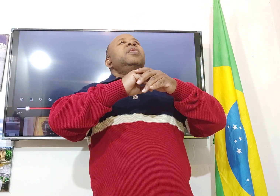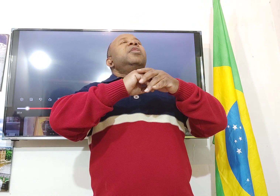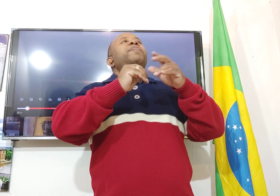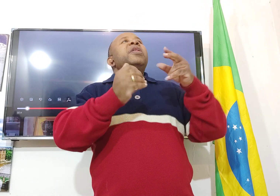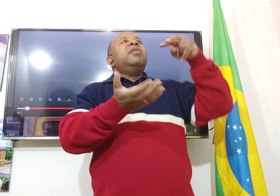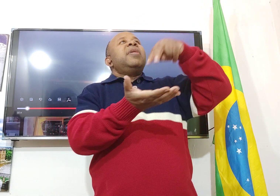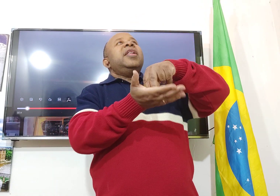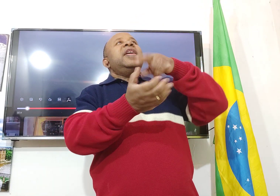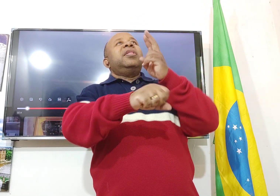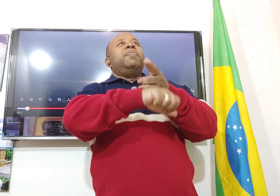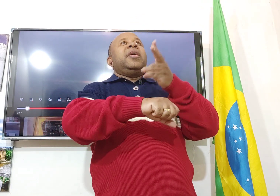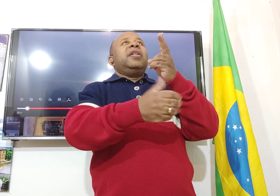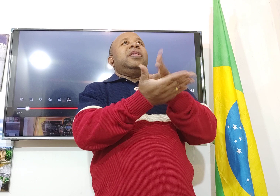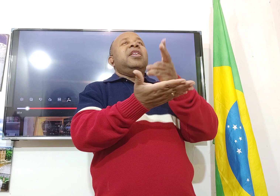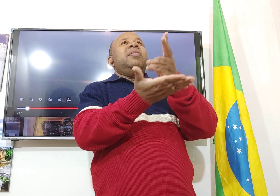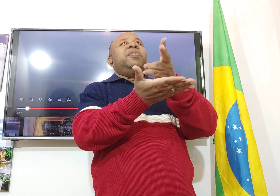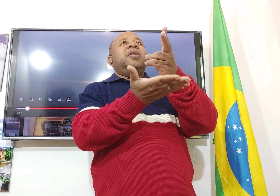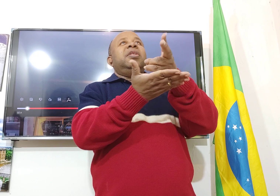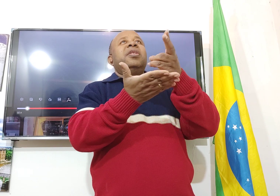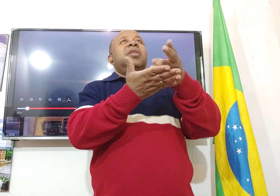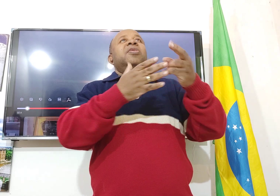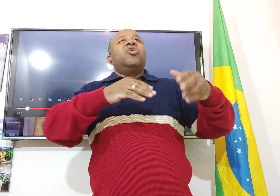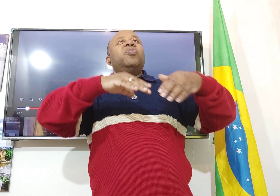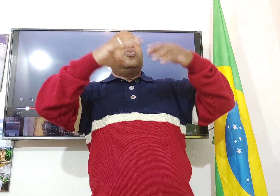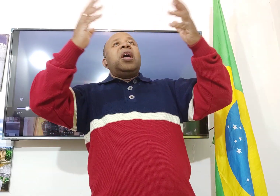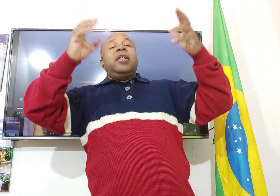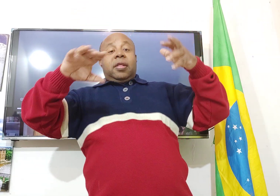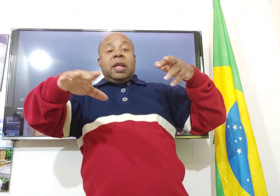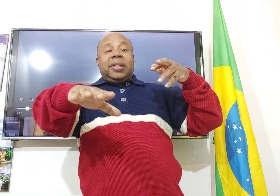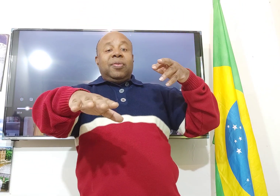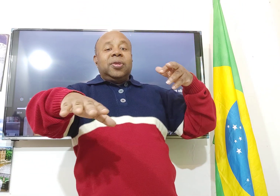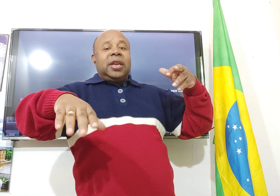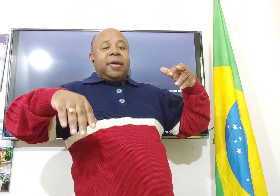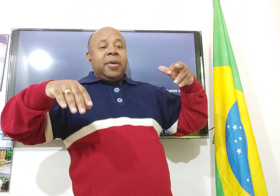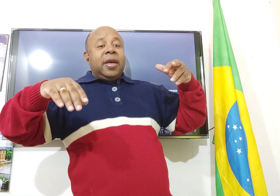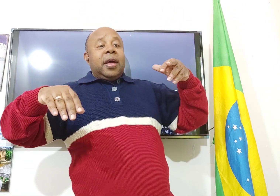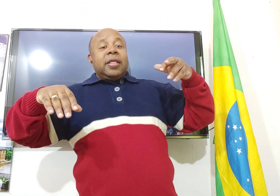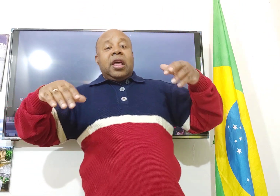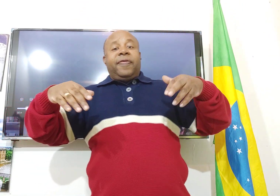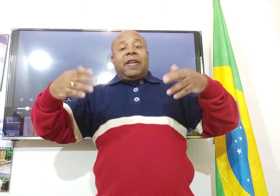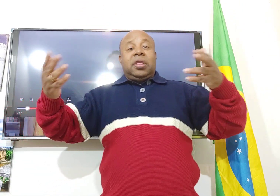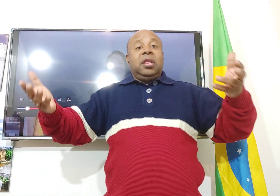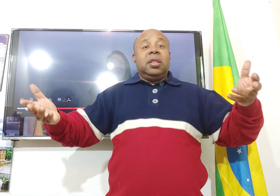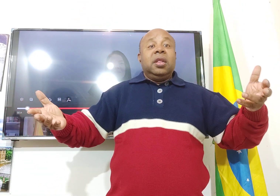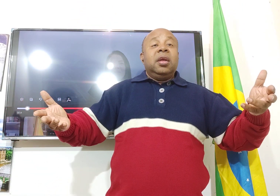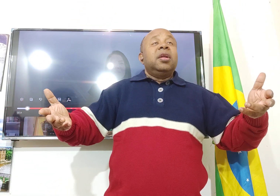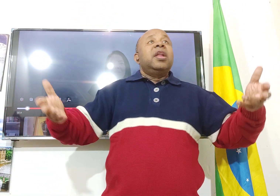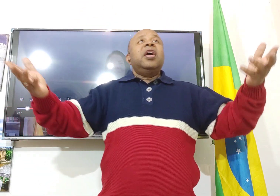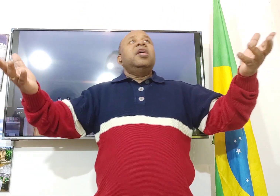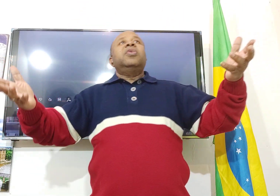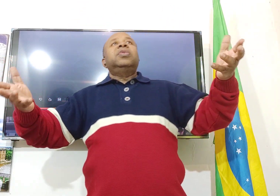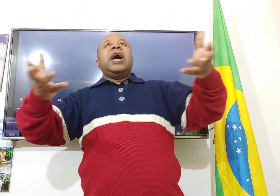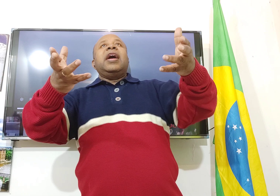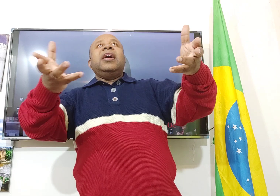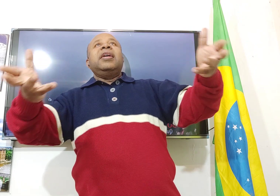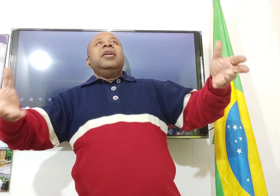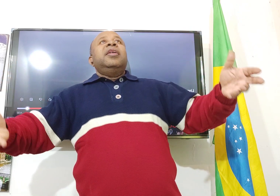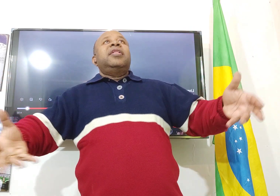e permanecem para sempre. Como... Ah, já lembra essa música, né? Daí eu falava assim, não dá,